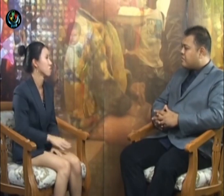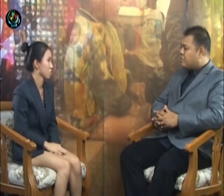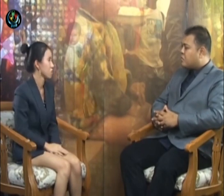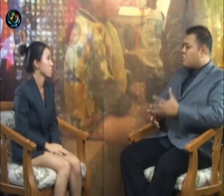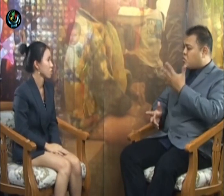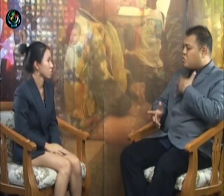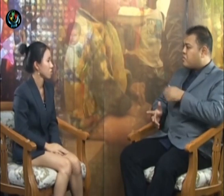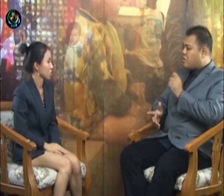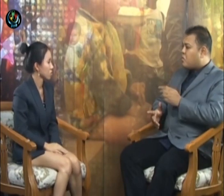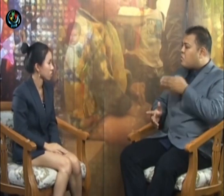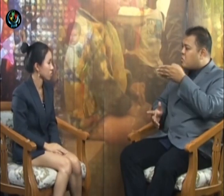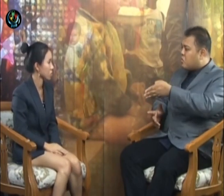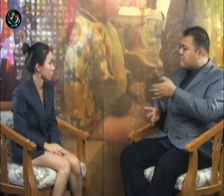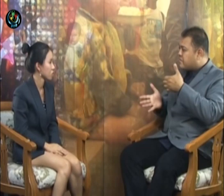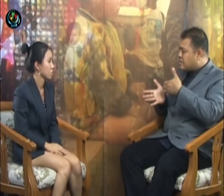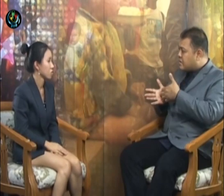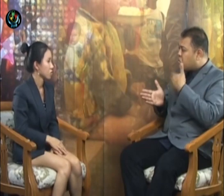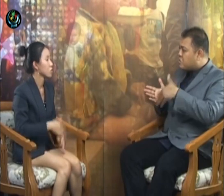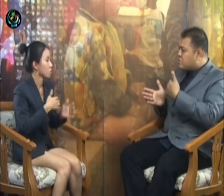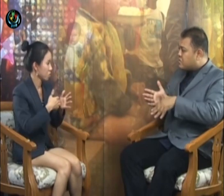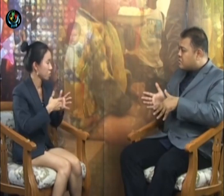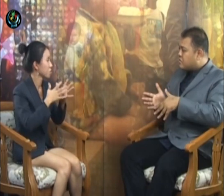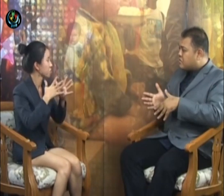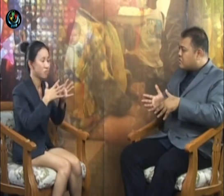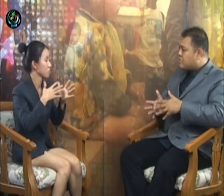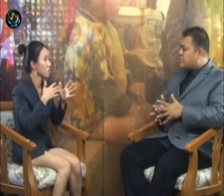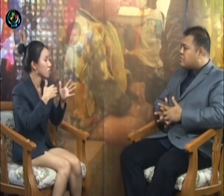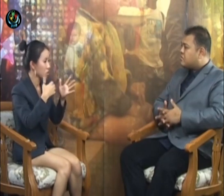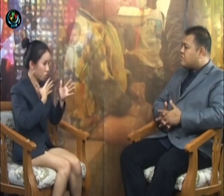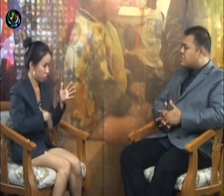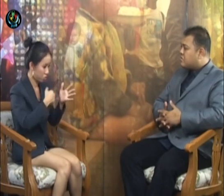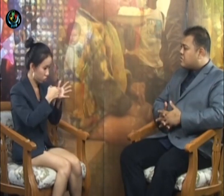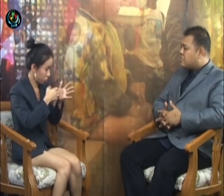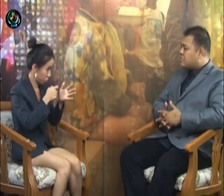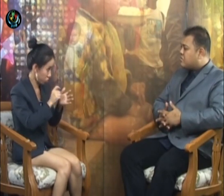အလုတ်လျှောက်လည်းမရကြတော့မိသားစုကိုမိခိုသူကများပါတယ ်။မရတာဘာကြောက်လဲ